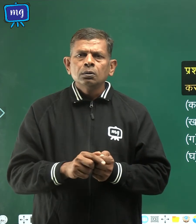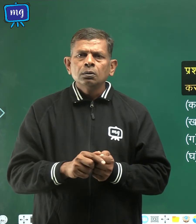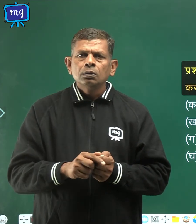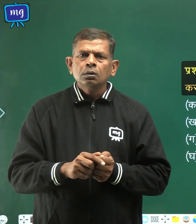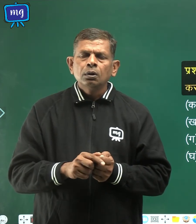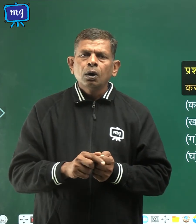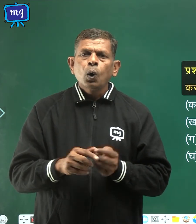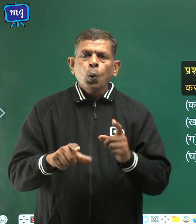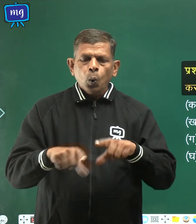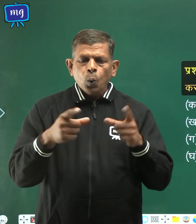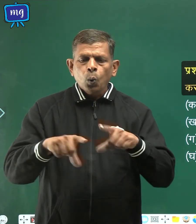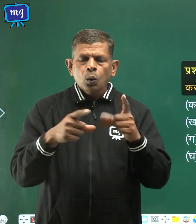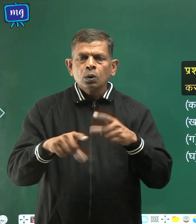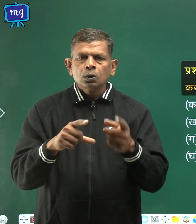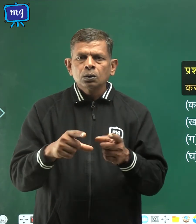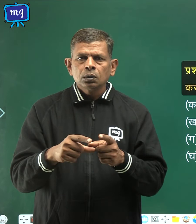भूसे से